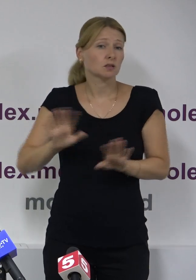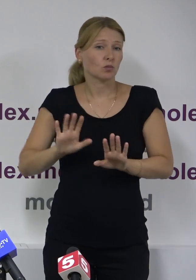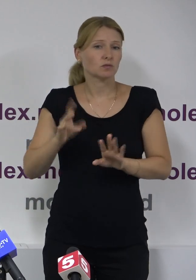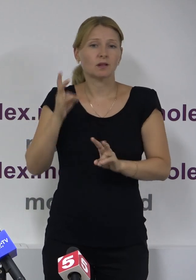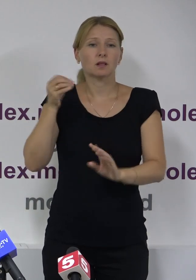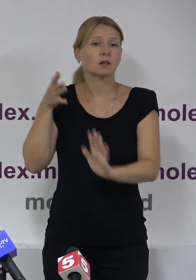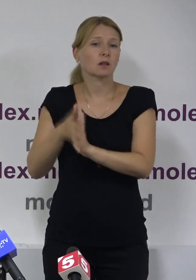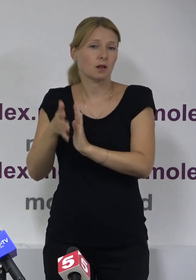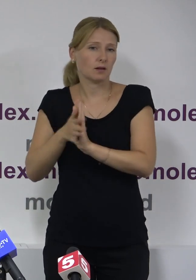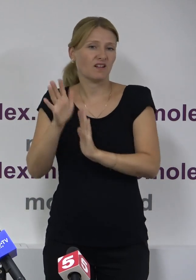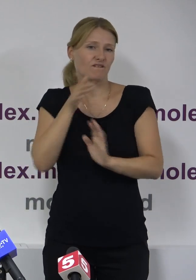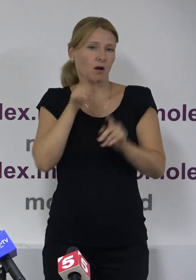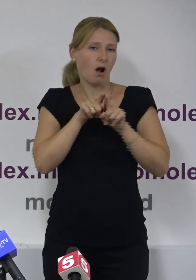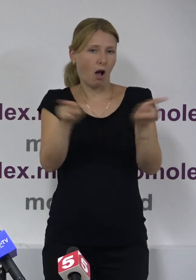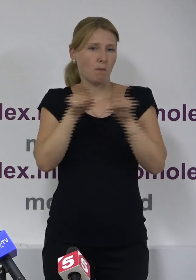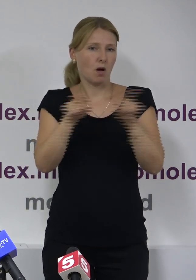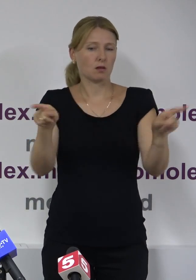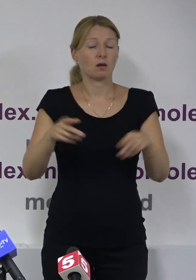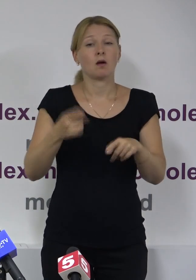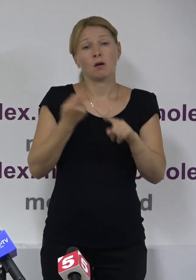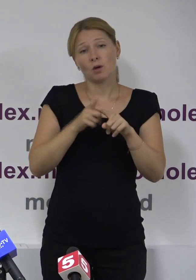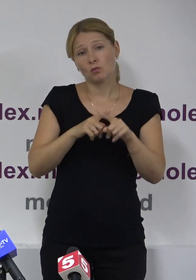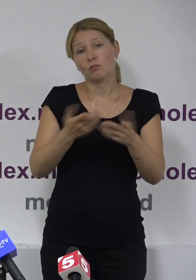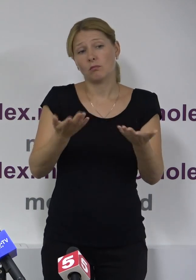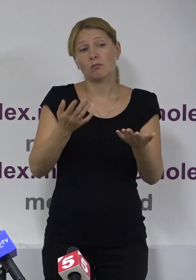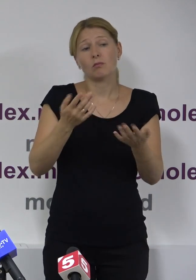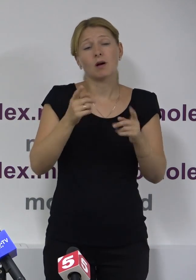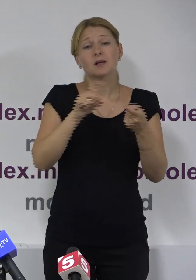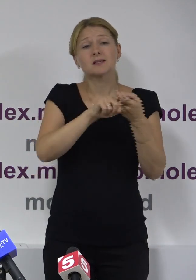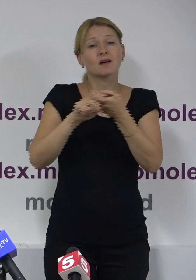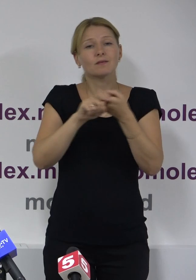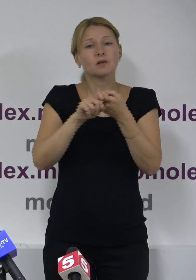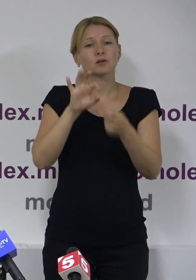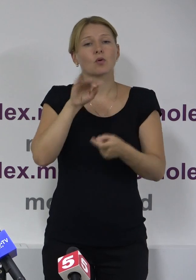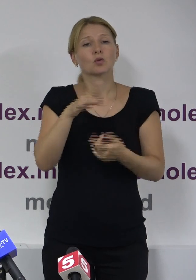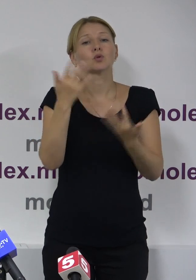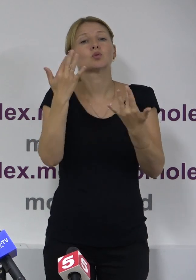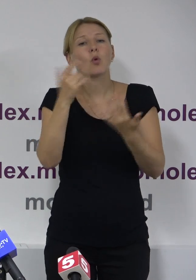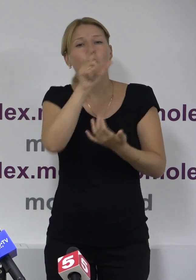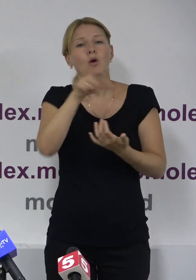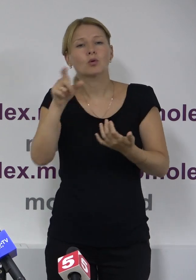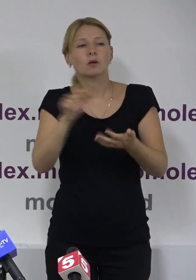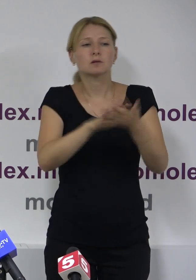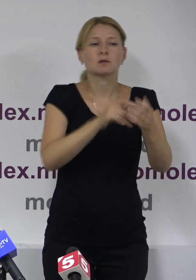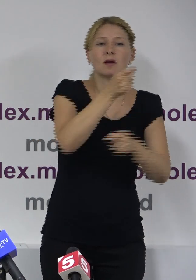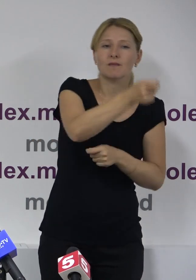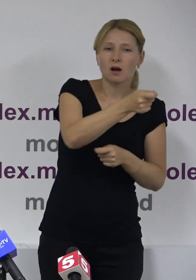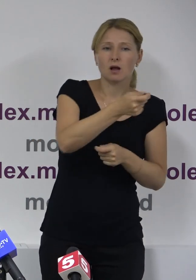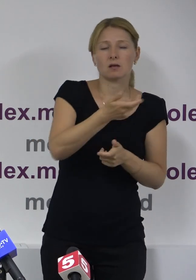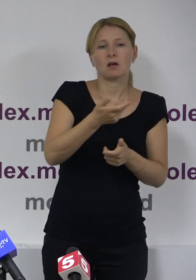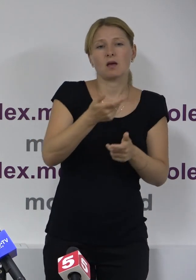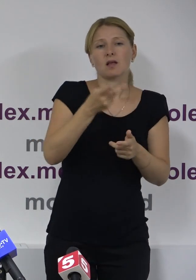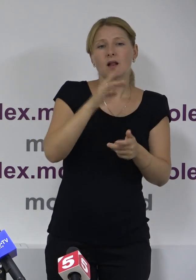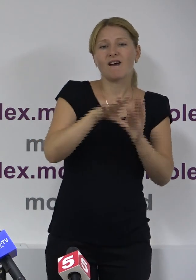necheltuiți în campanie. Iarăși, variații pot apărea de la numărul de membri în birourile electorale, de la numărul de secții care sunt